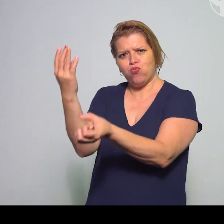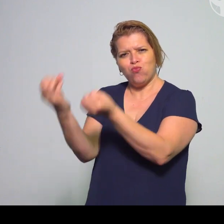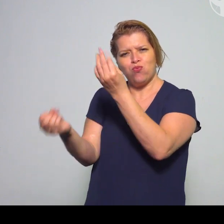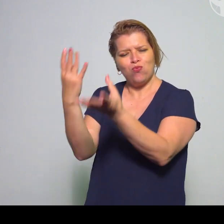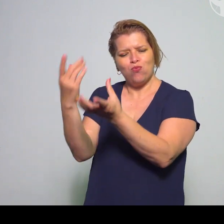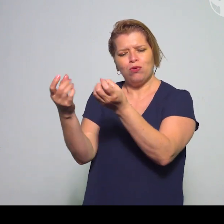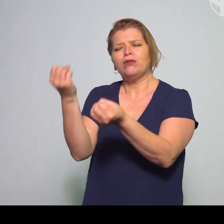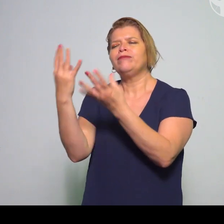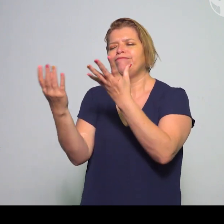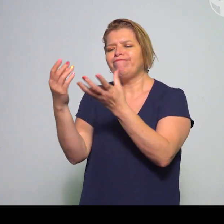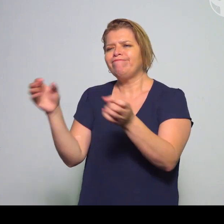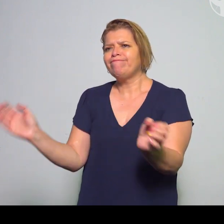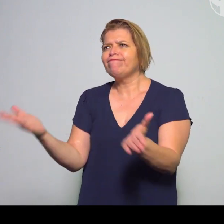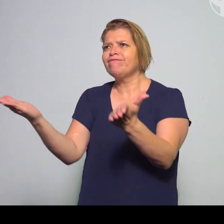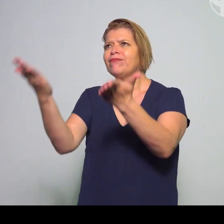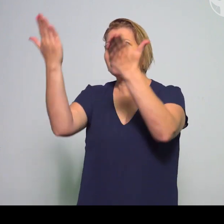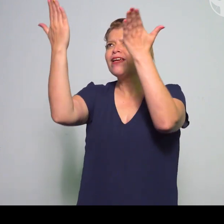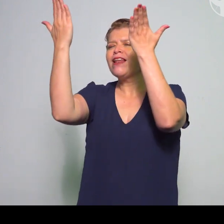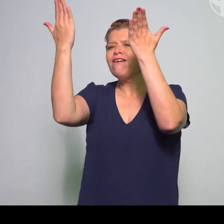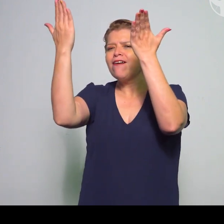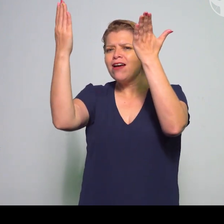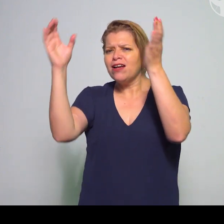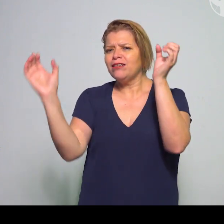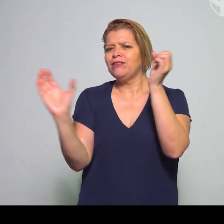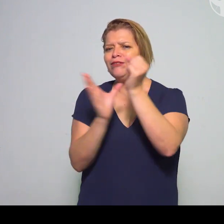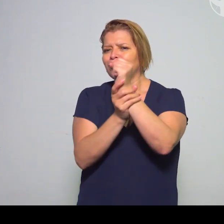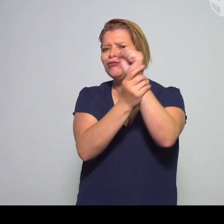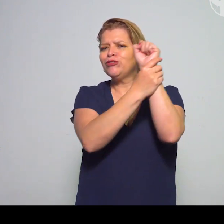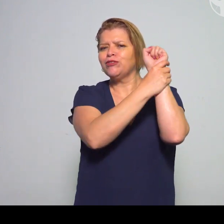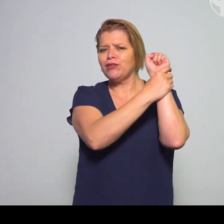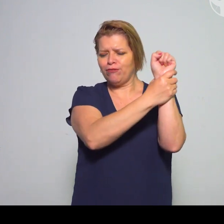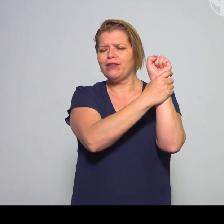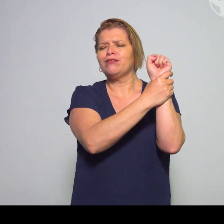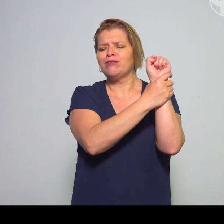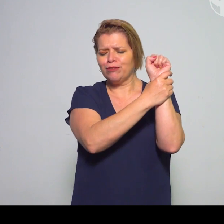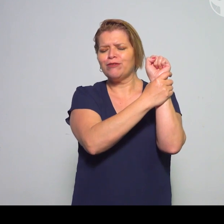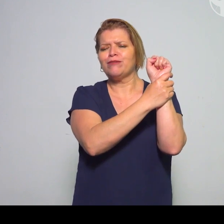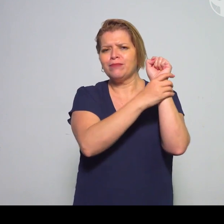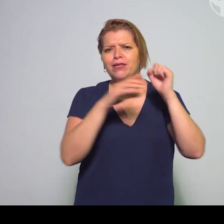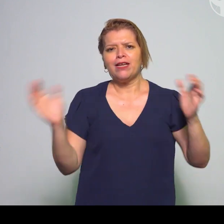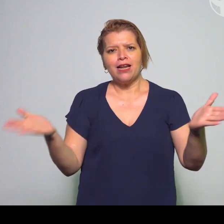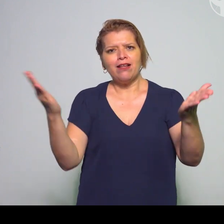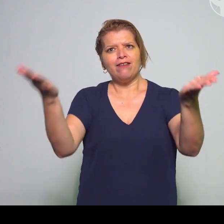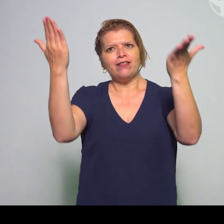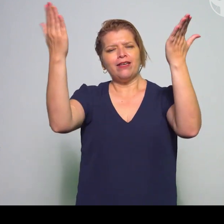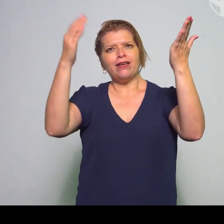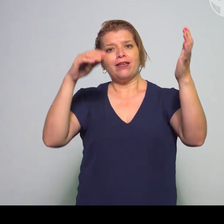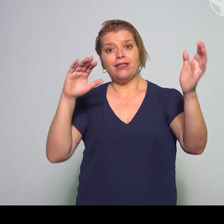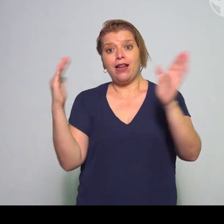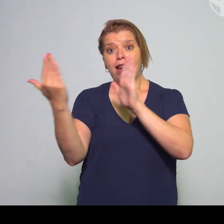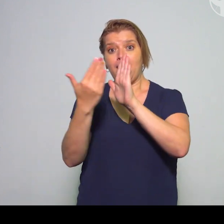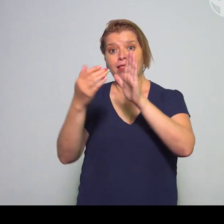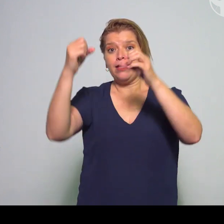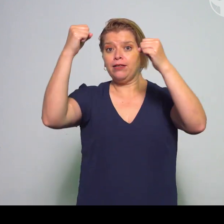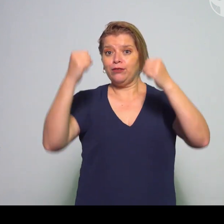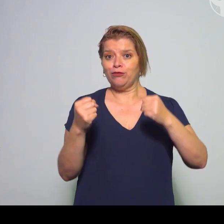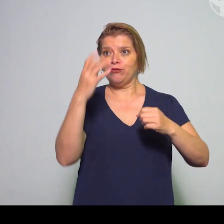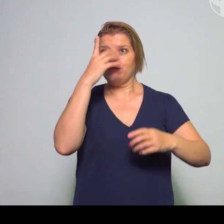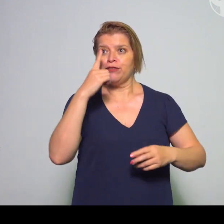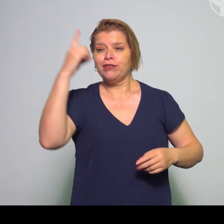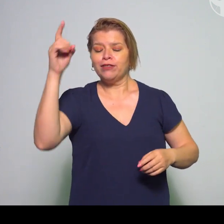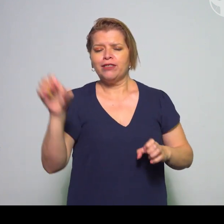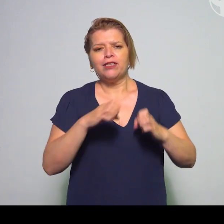bien, no iba a levantar, no iba a envolver los sacrificios en ese aroma agradable para que subieran al trono de Dios. Y